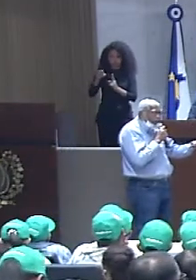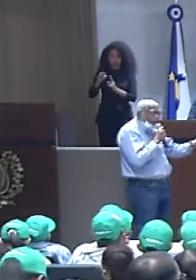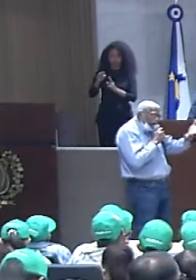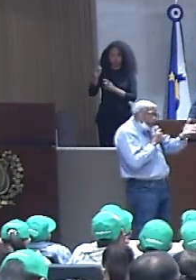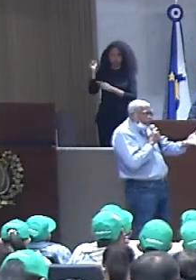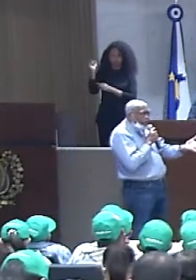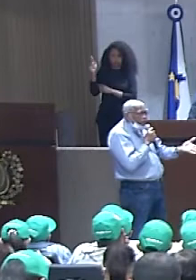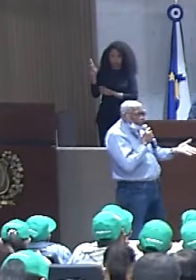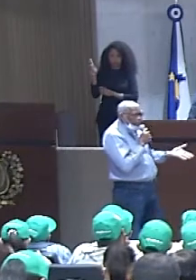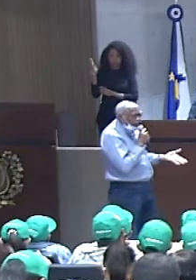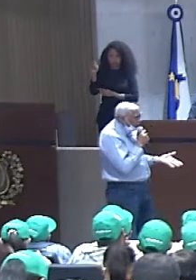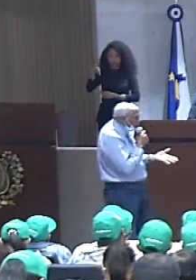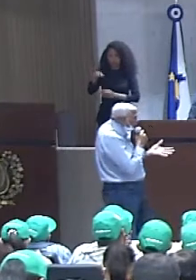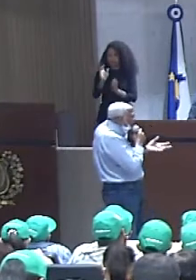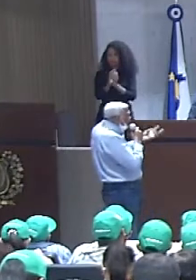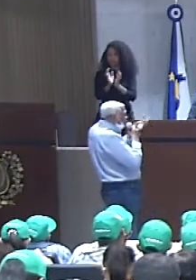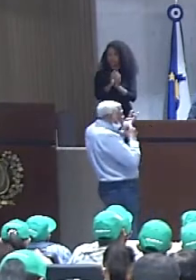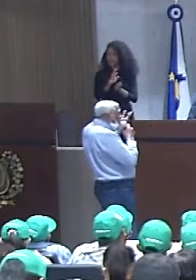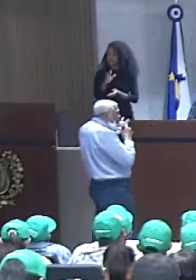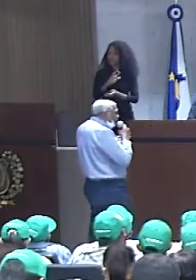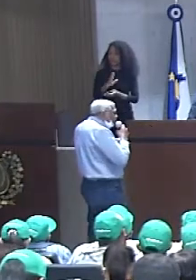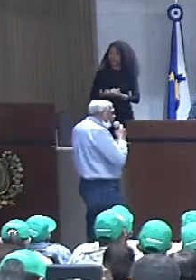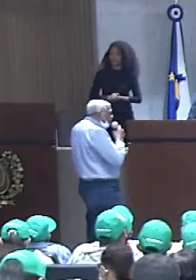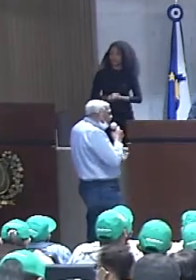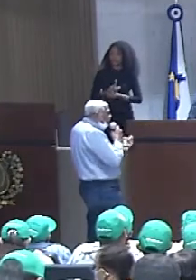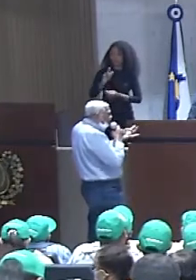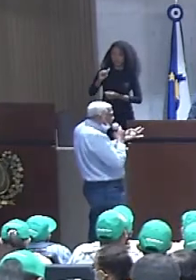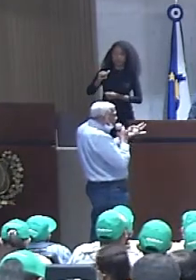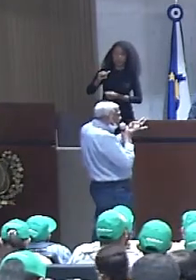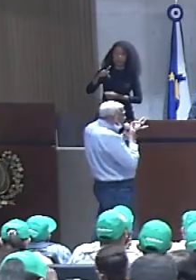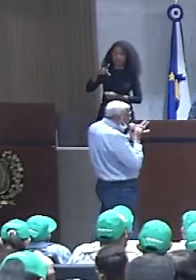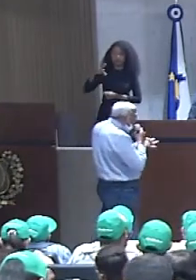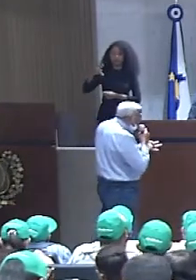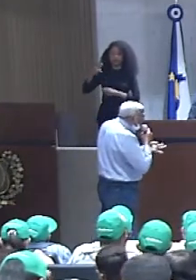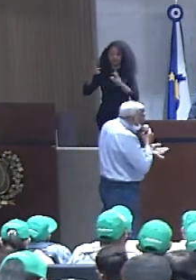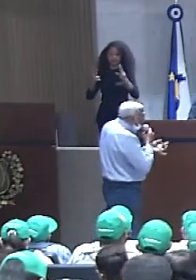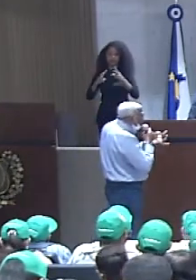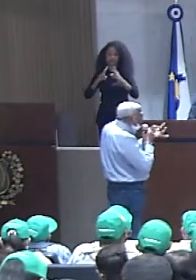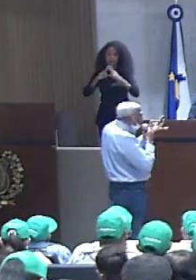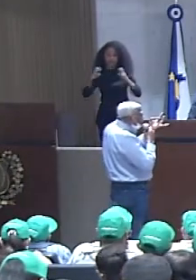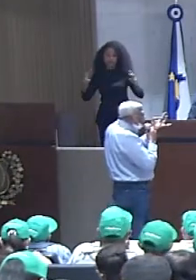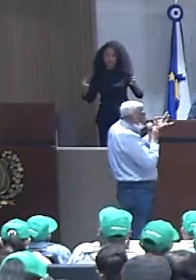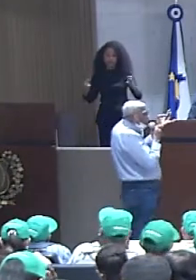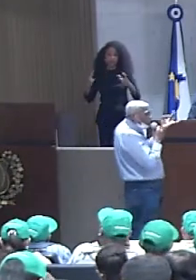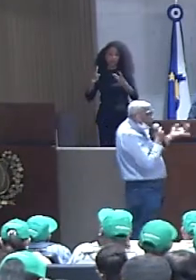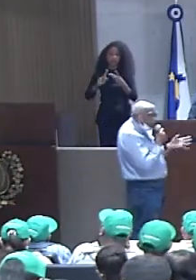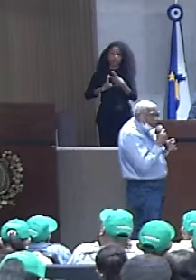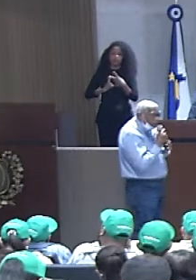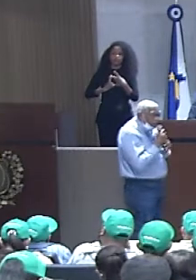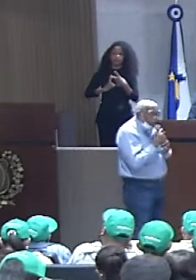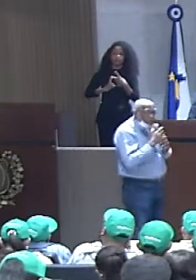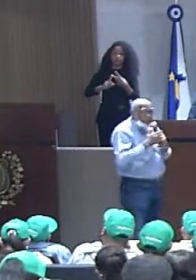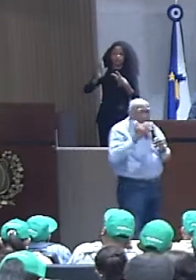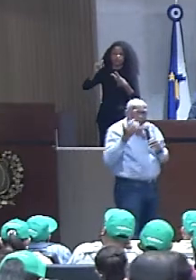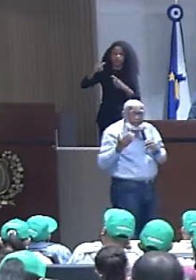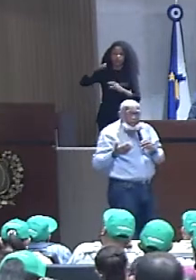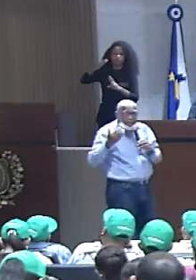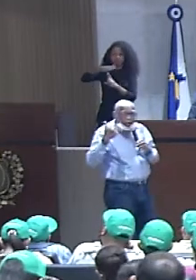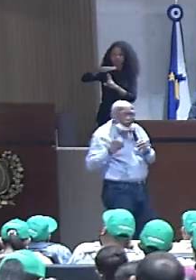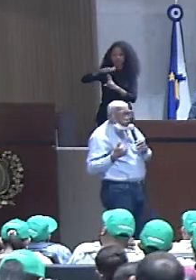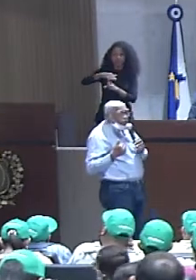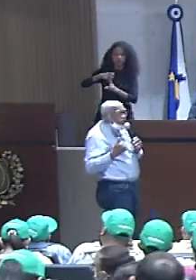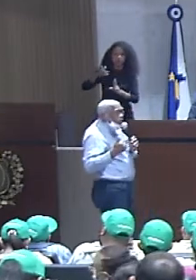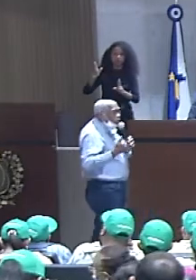aposentadoria aqui em Recife. Geralmente vai para Porto Alegre, vai para Santa Catarina, vai muitas vezes para o Paraná,